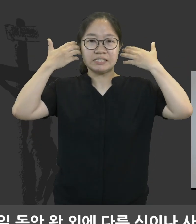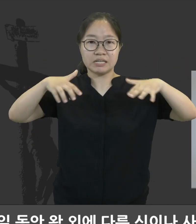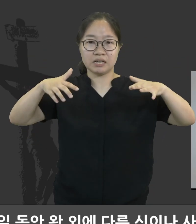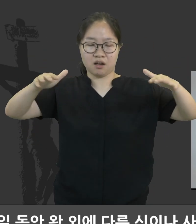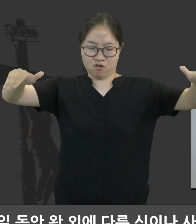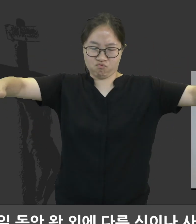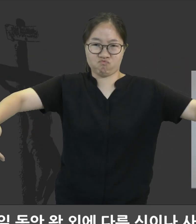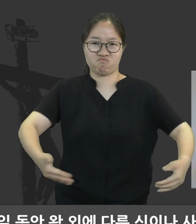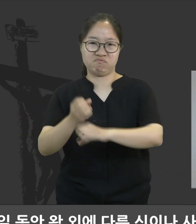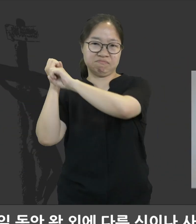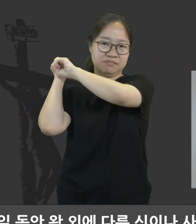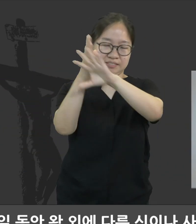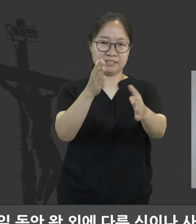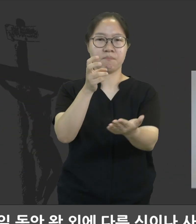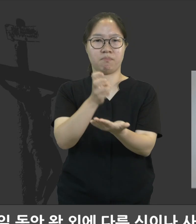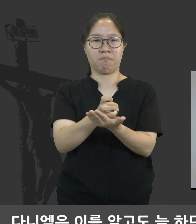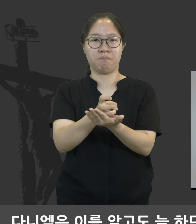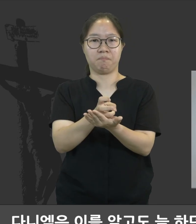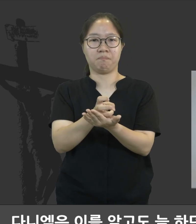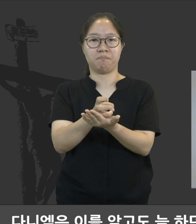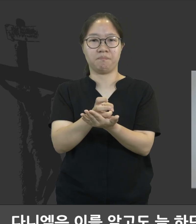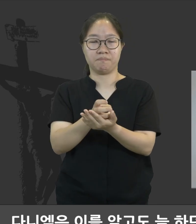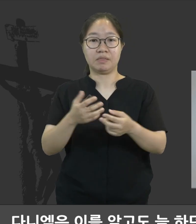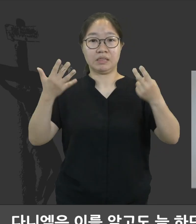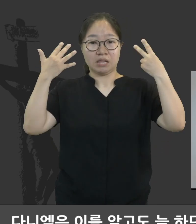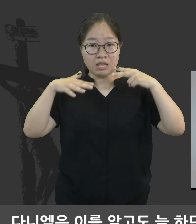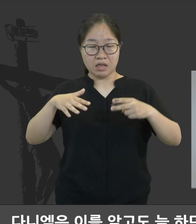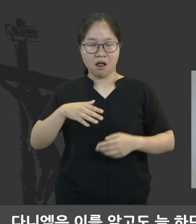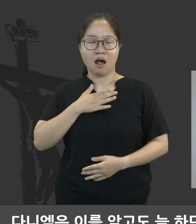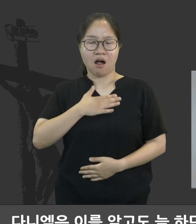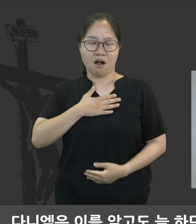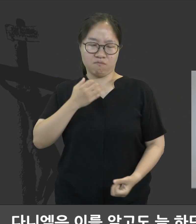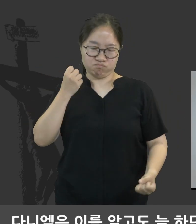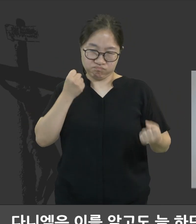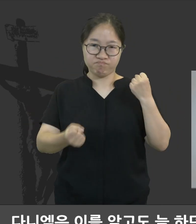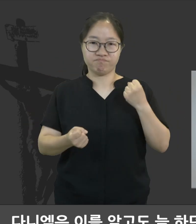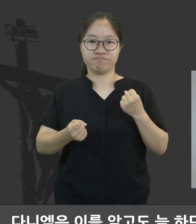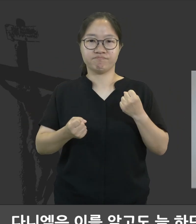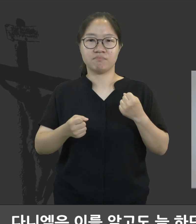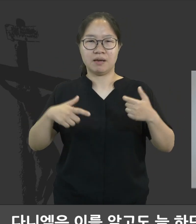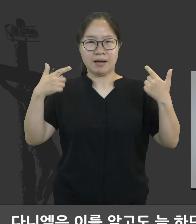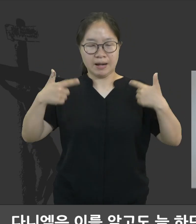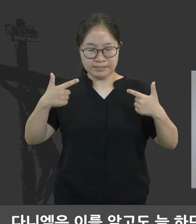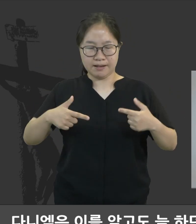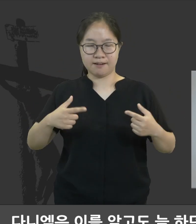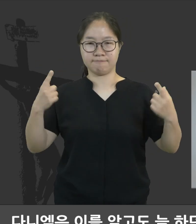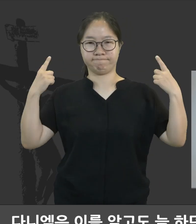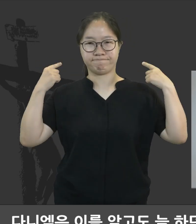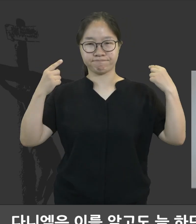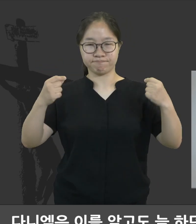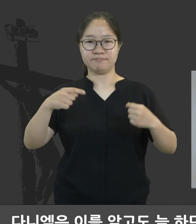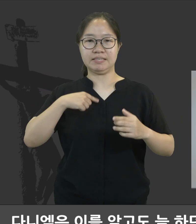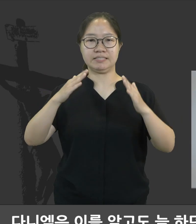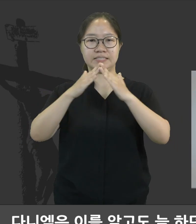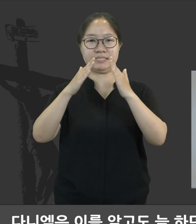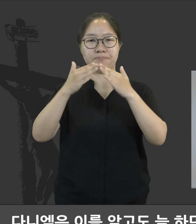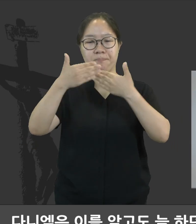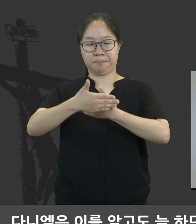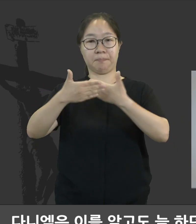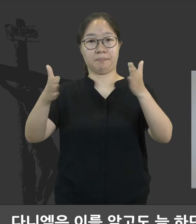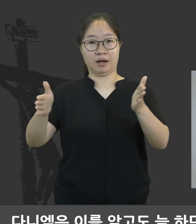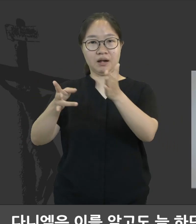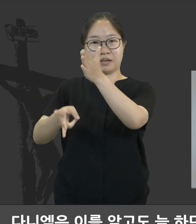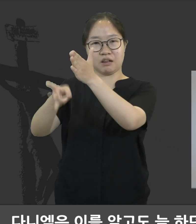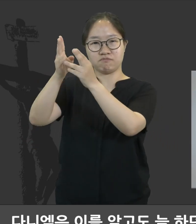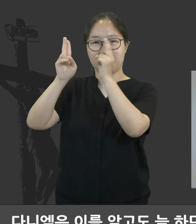법이었죠. 다니엘은 이를 알고도 늘 하던 대로 자기 집 윗방에서 예루살렘 쪽을 향해 창문을